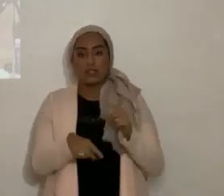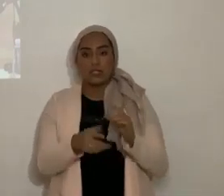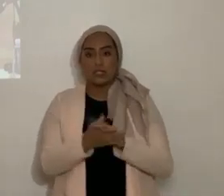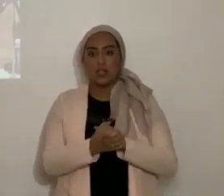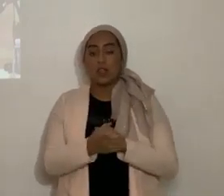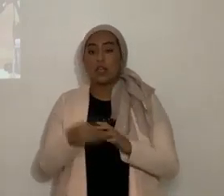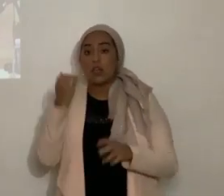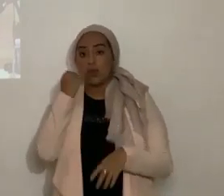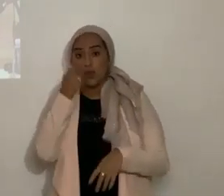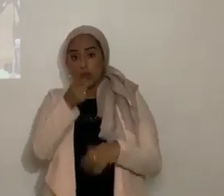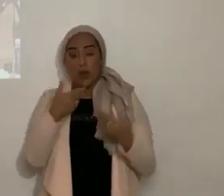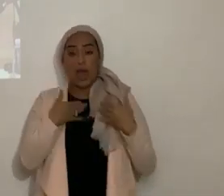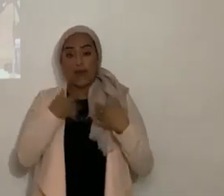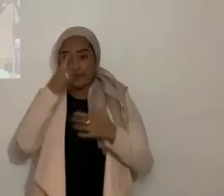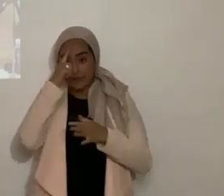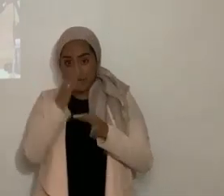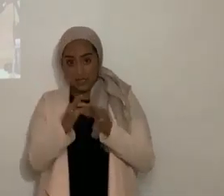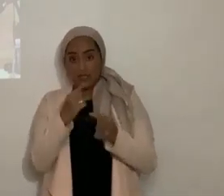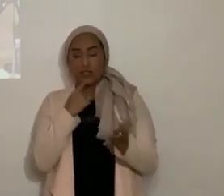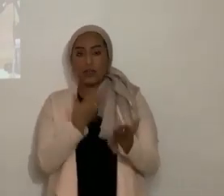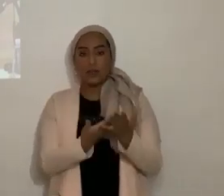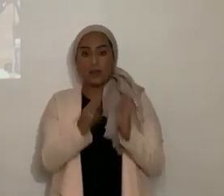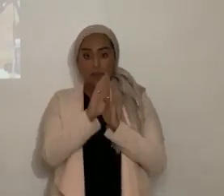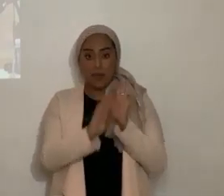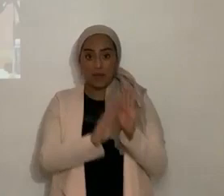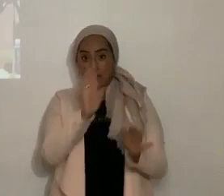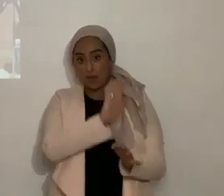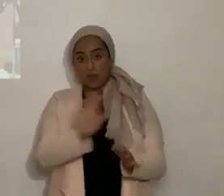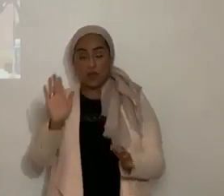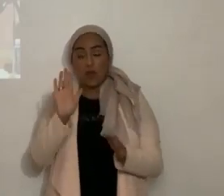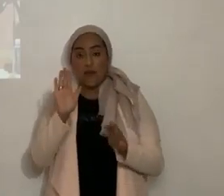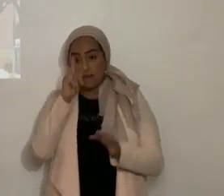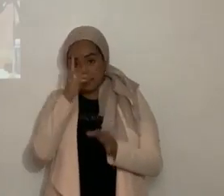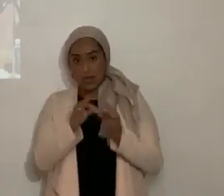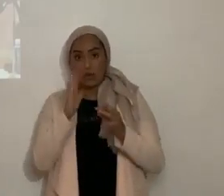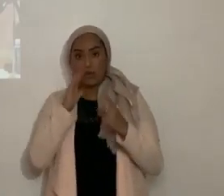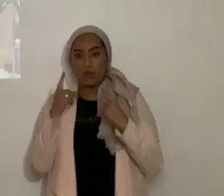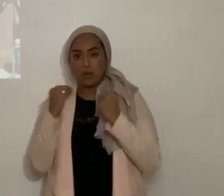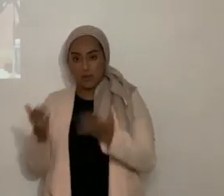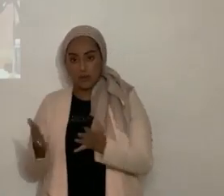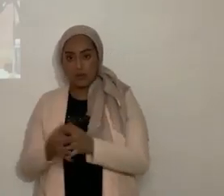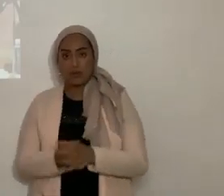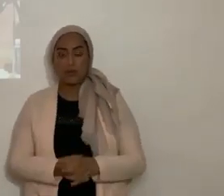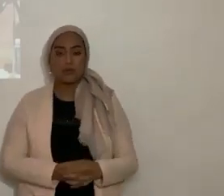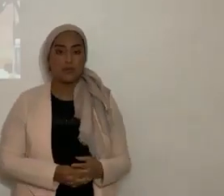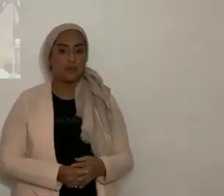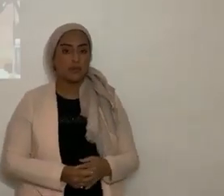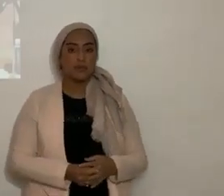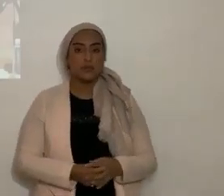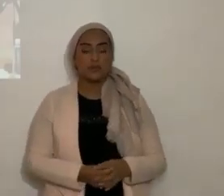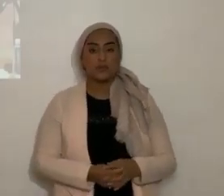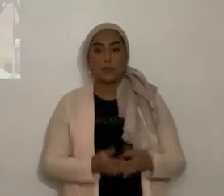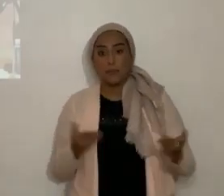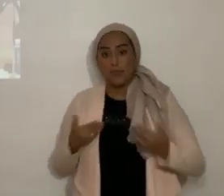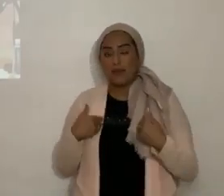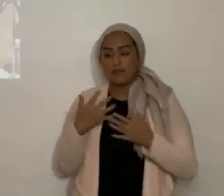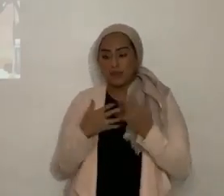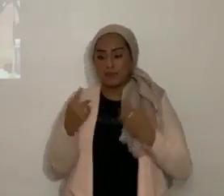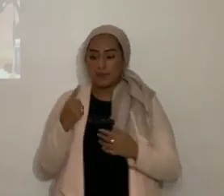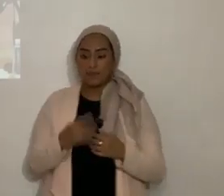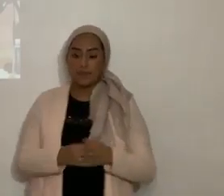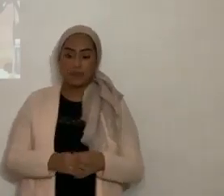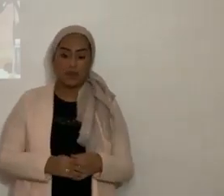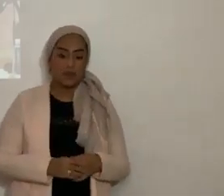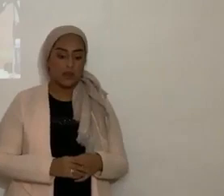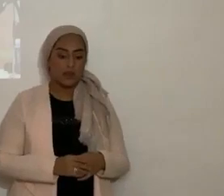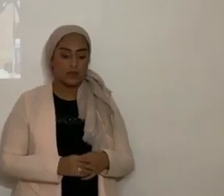Si tienes fe, dice el Ataná, conforme a tu fe, sea hecho. Entonces, aquí hay algo. Vamos